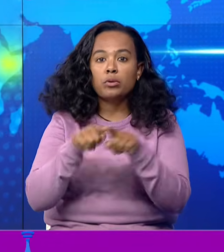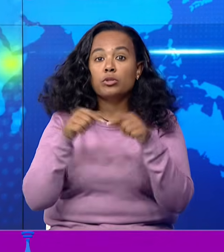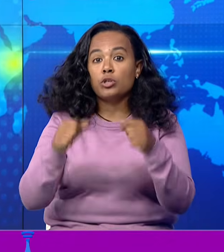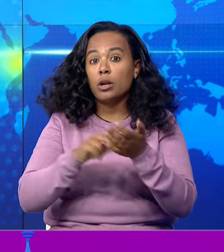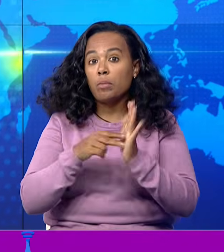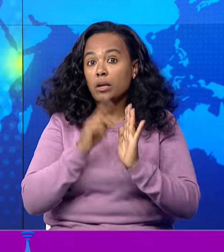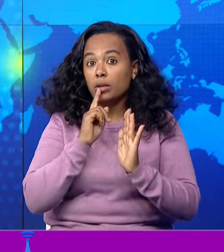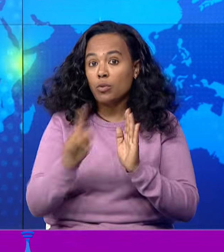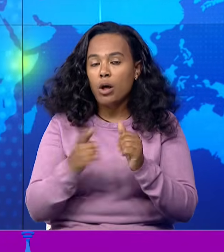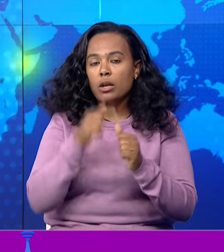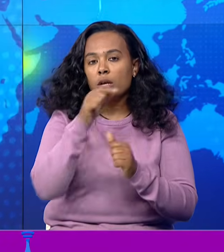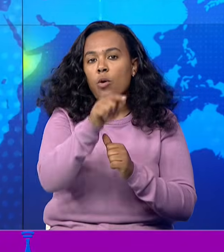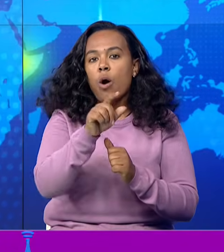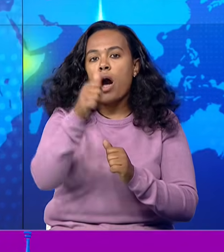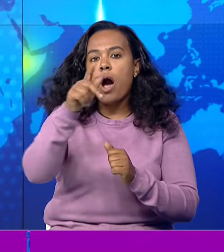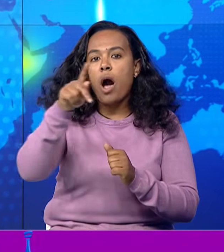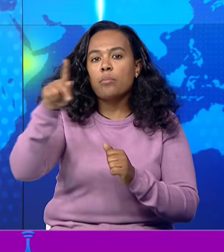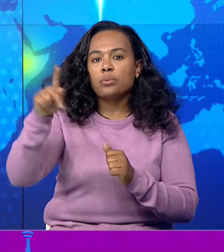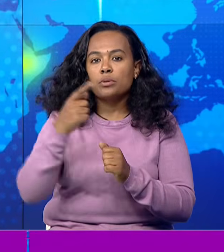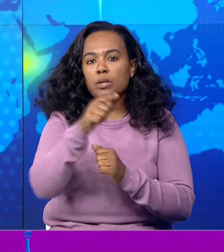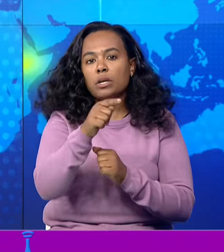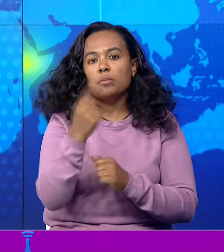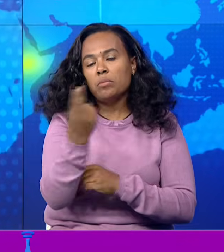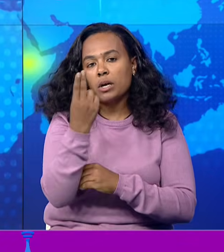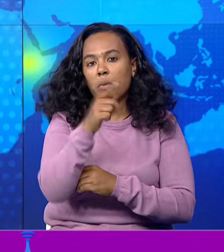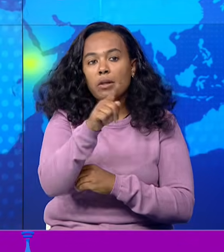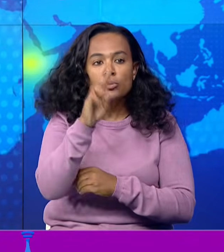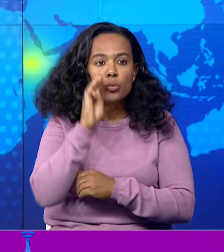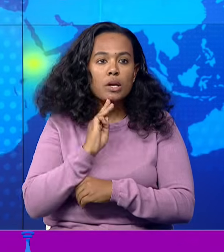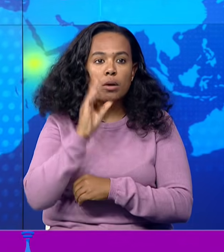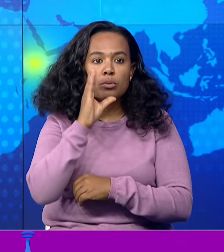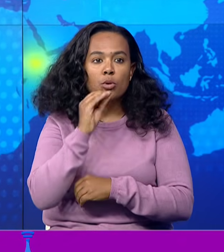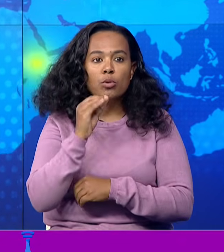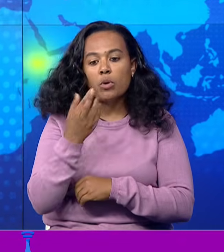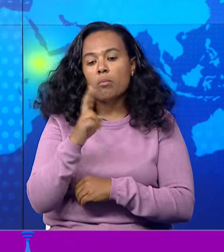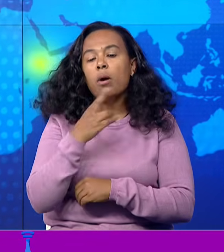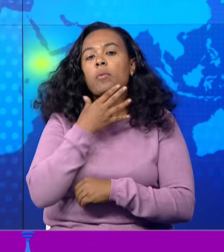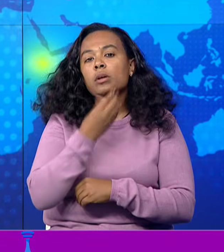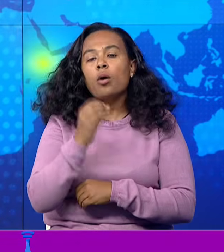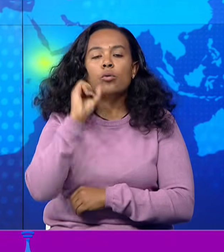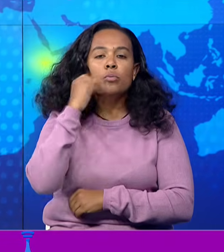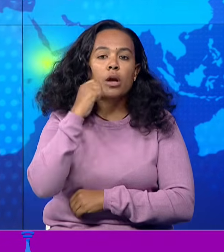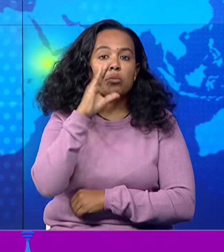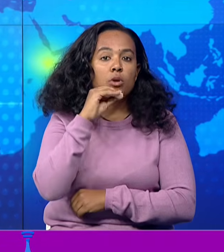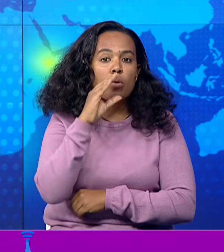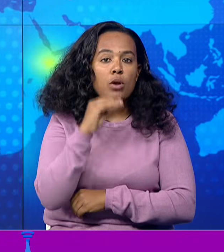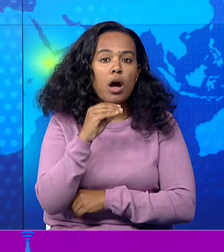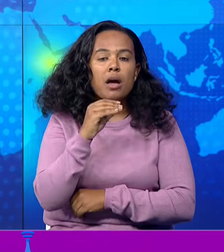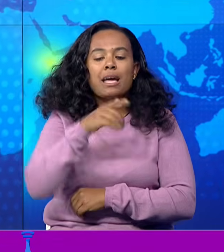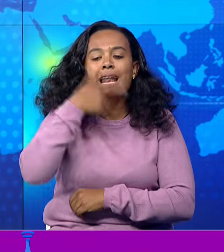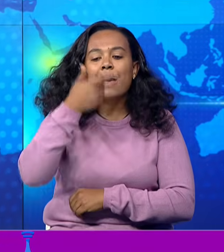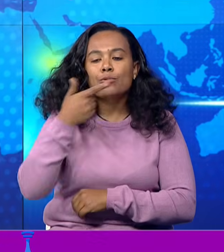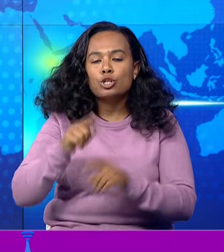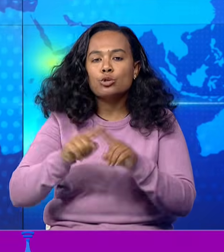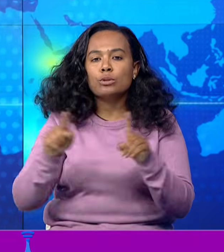ነው። አንደኛው አፕሊኬሽን ብቻ በመጠቀም አንተም ሶማሊኛ ብትናገር ወይም ደግሞ አማርኛ ወይም ኦሮምኛ ብትናገር የላንጉዌጅ